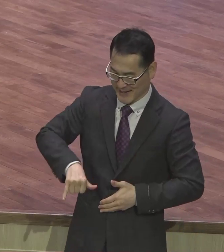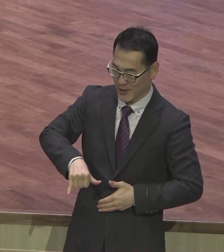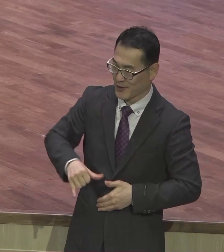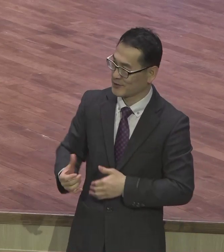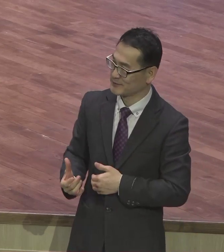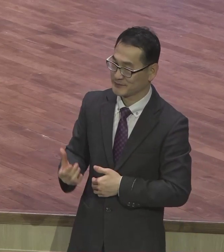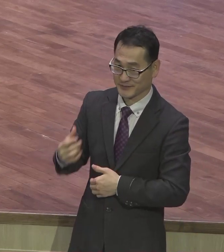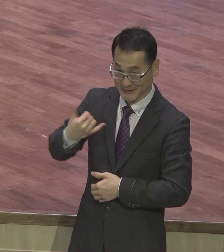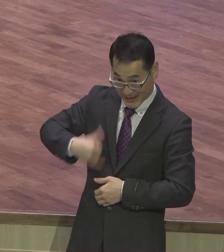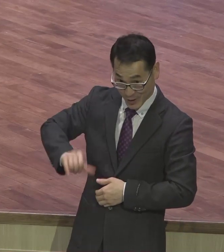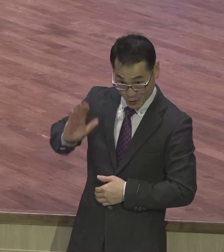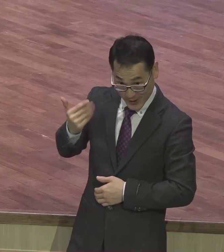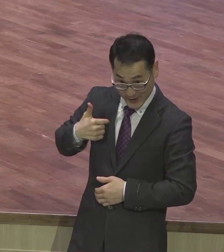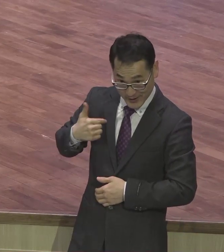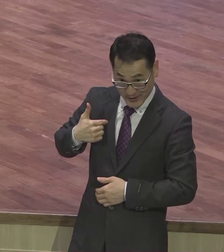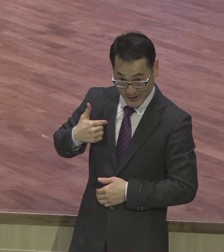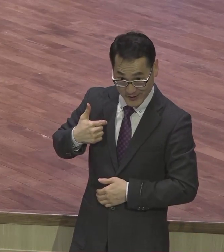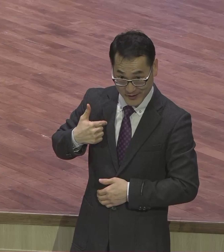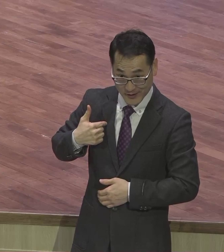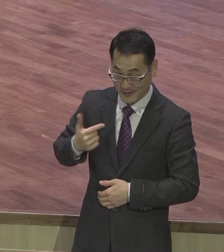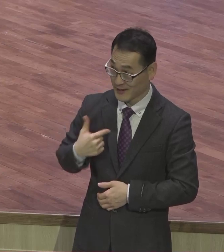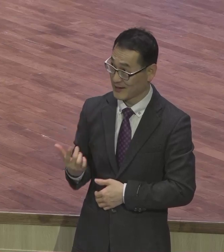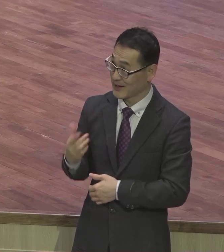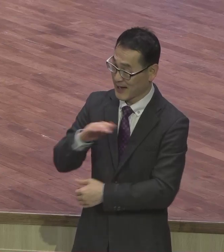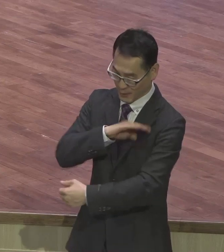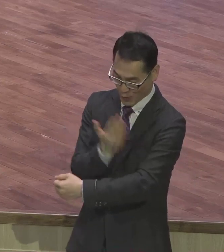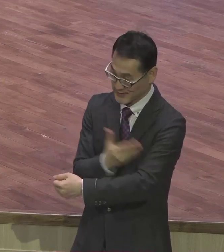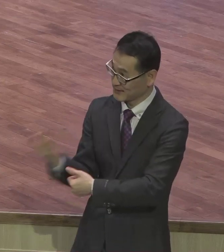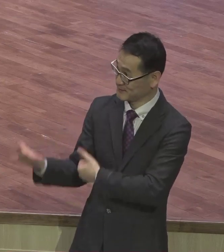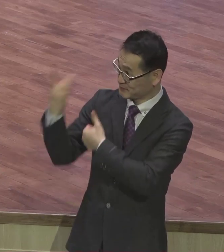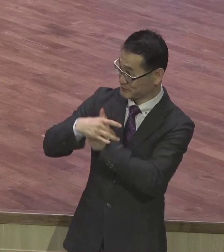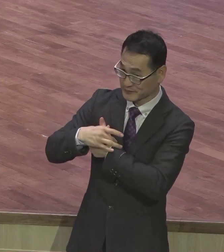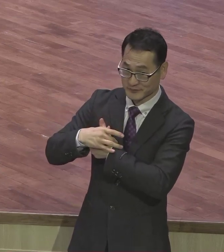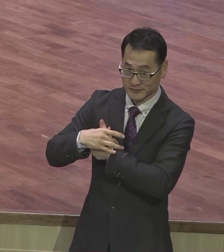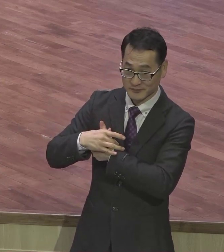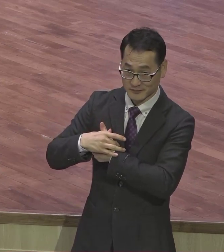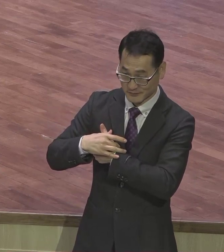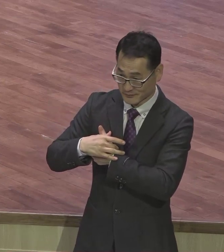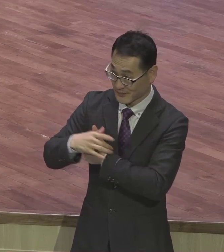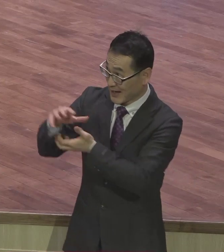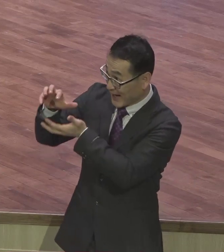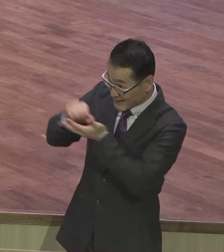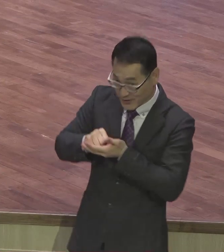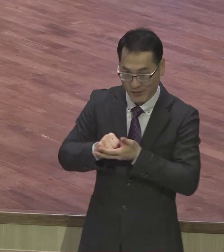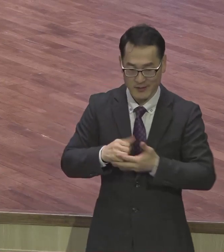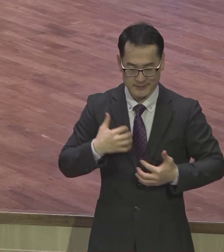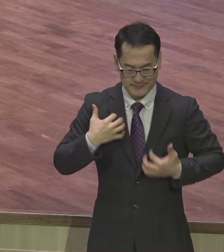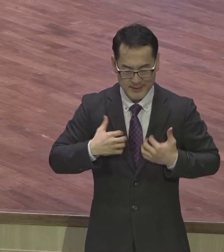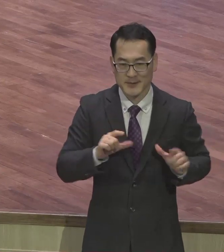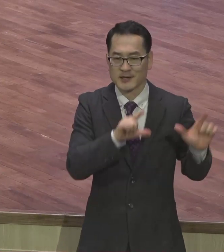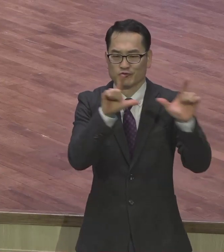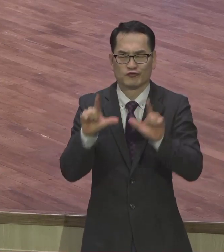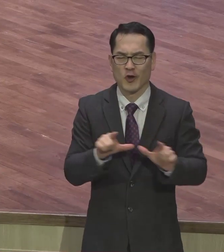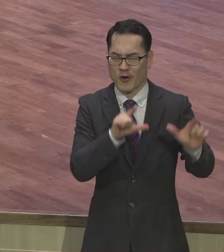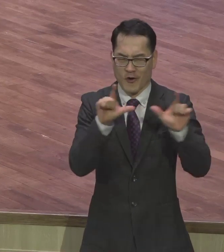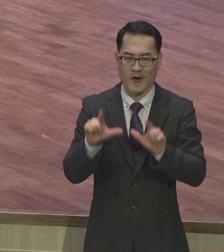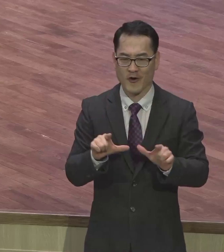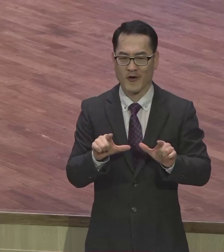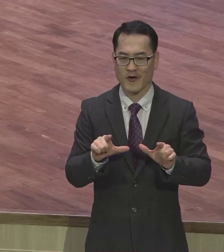자녀에게 주어진 신분과 권세를 제대로 누리고 살아라 그 말이에요 너 구원을 나타내봐라 너 구원받았지 않냐